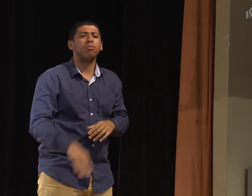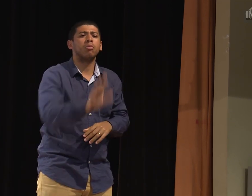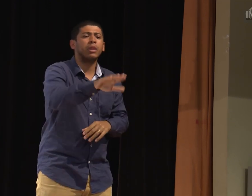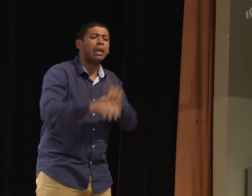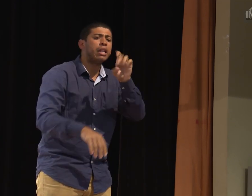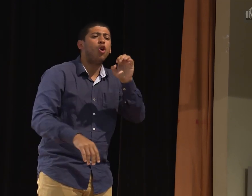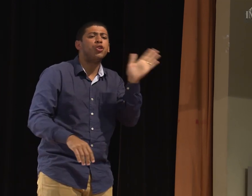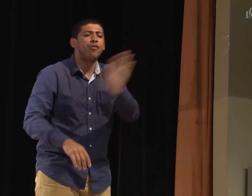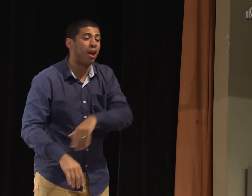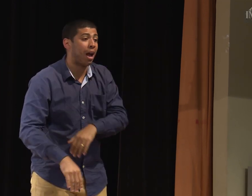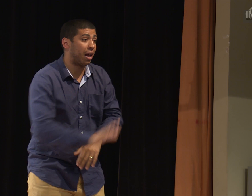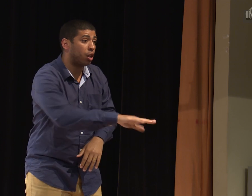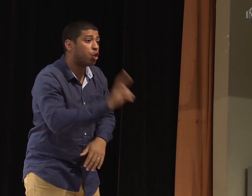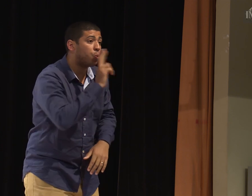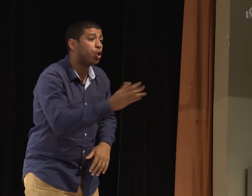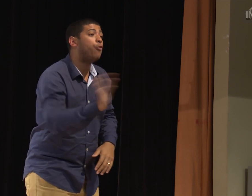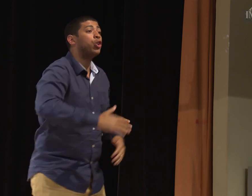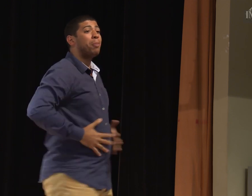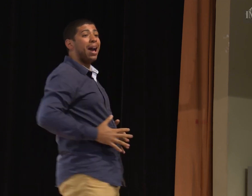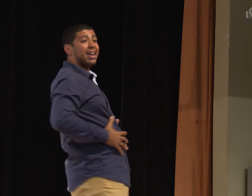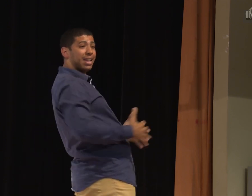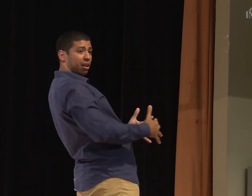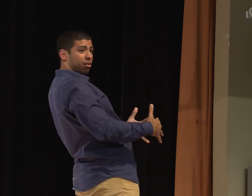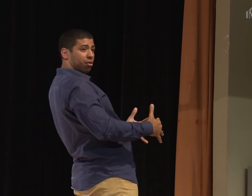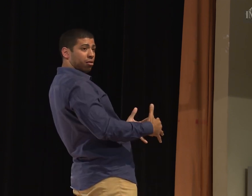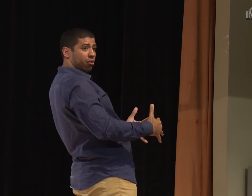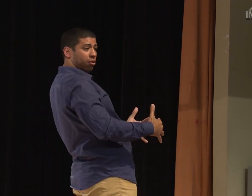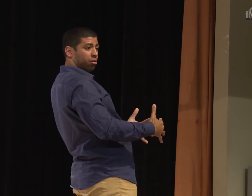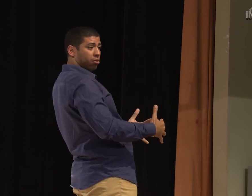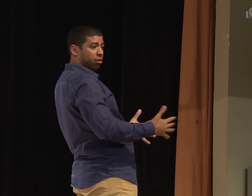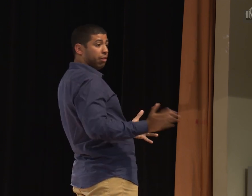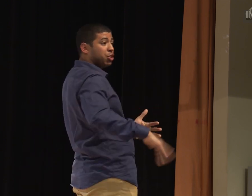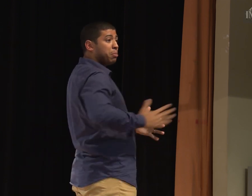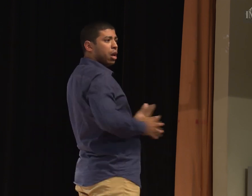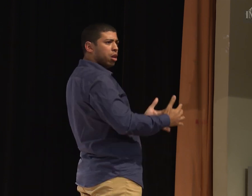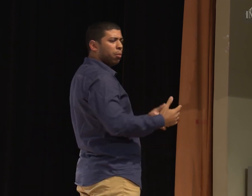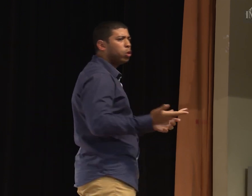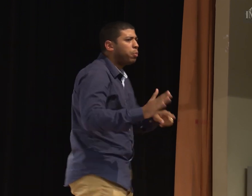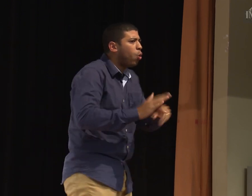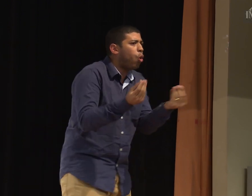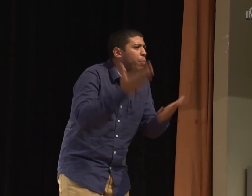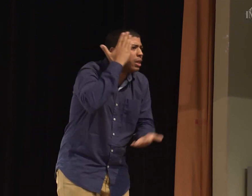Você pergunta para um ouvinte, de onde viemos? A criança vai responder, eu vim da barriga da minha mãe. Se você perguntar para uma criança, eu vim da barriga da minha